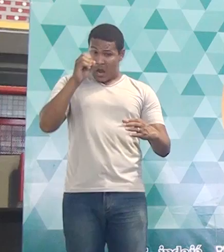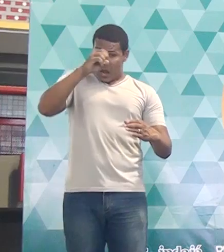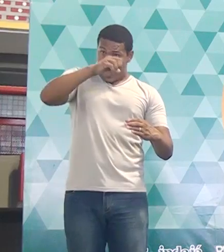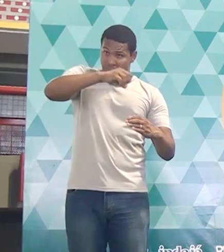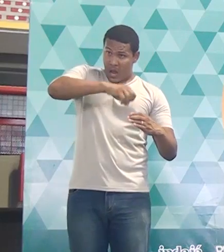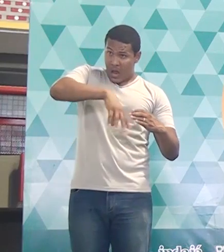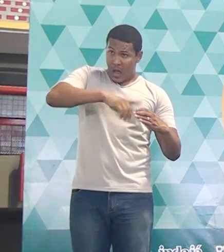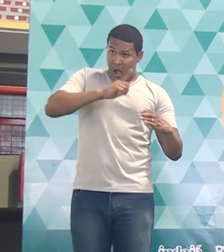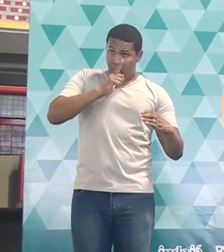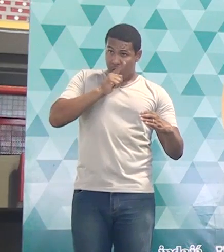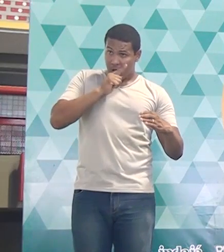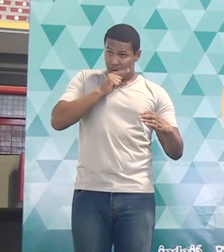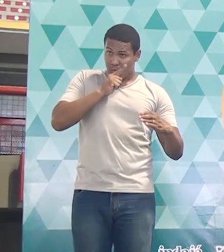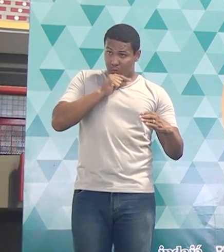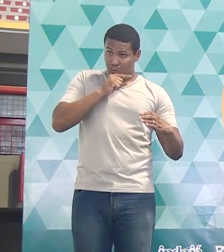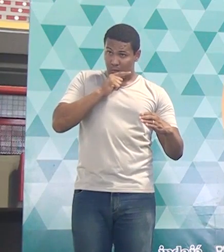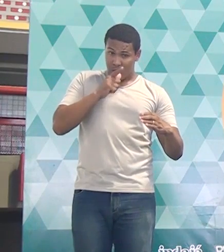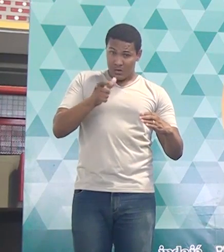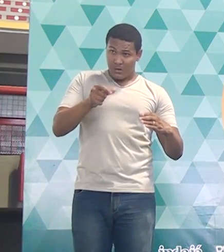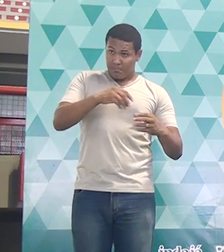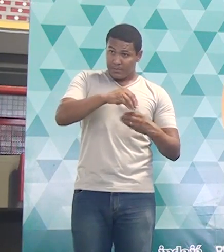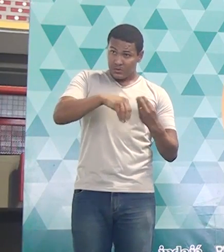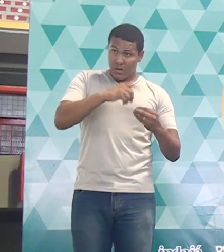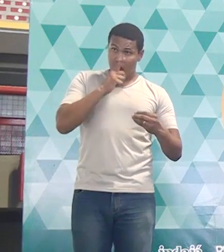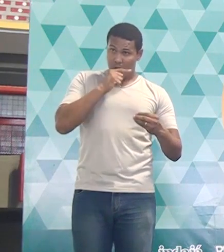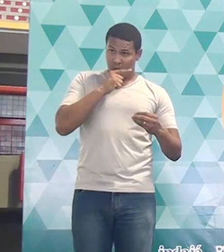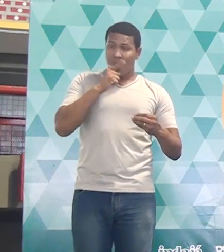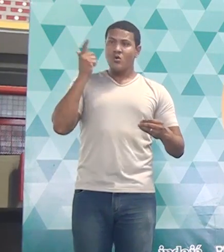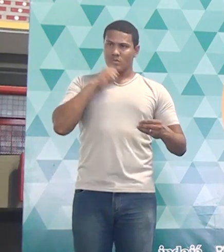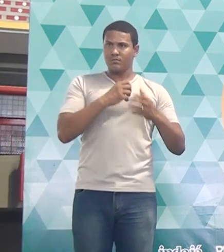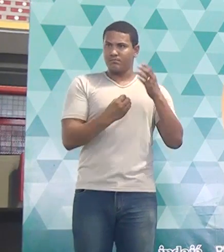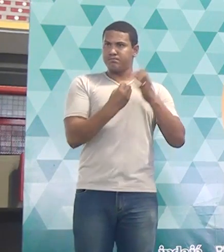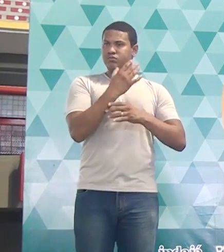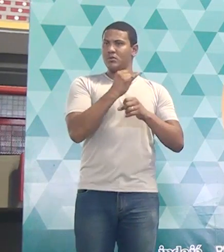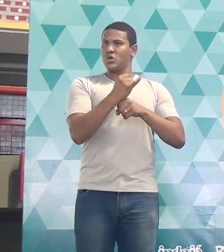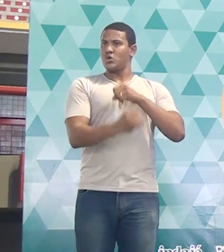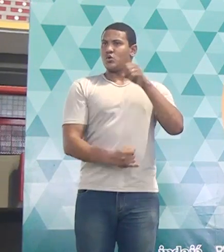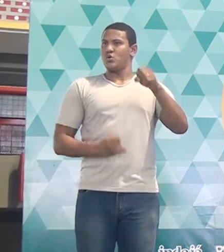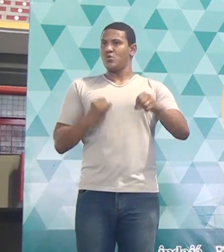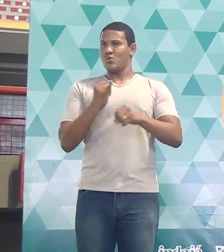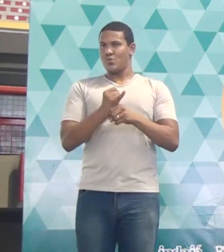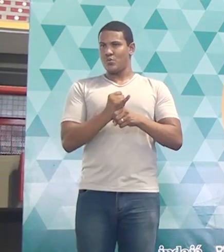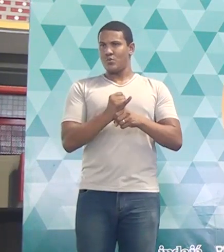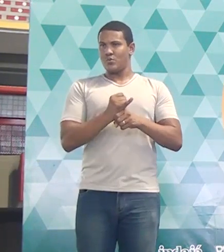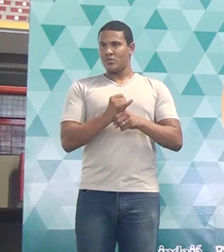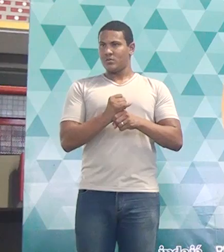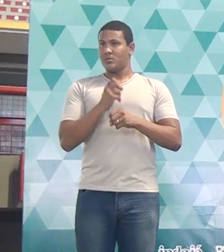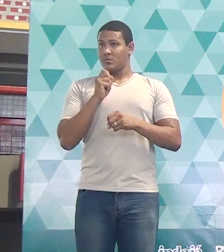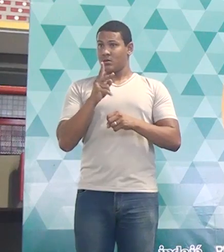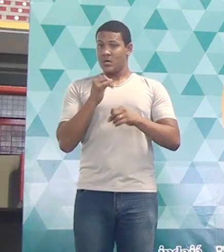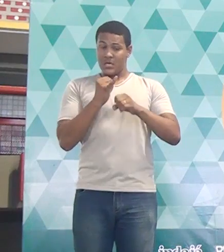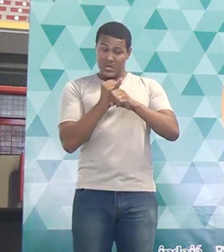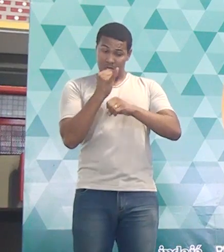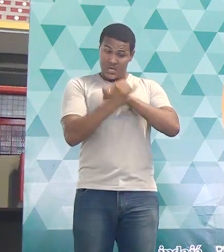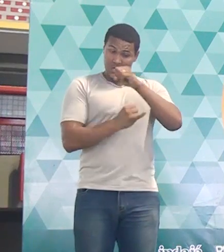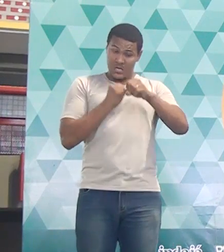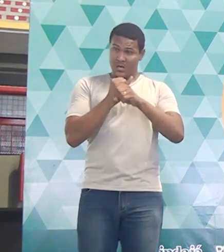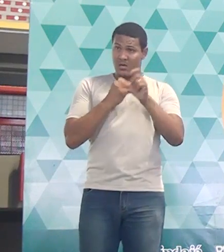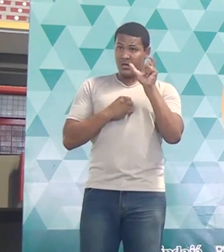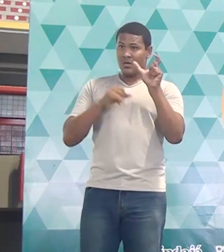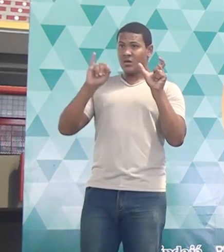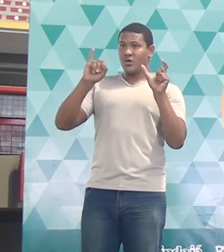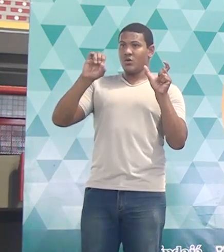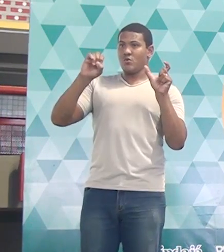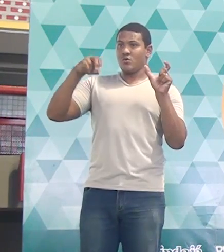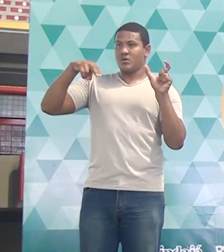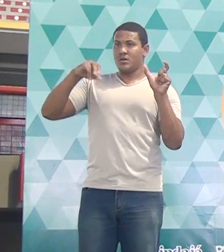os íons são produzidos. Então, ionizar é produzir o íon, dissociar é separar.